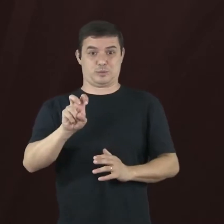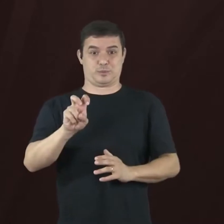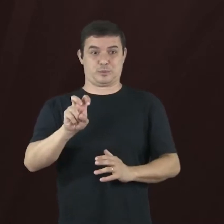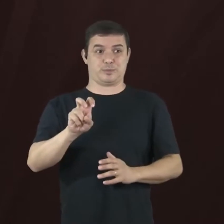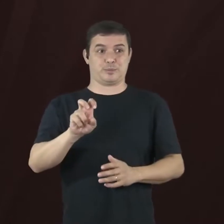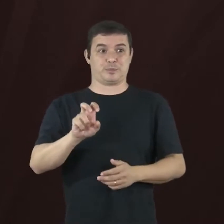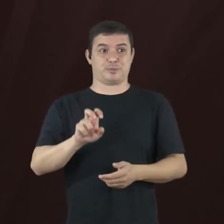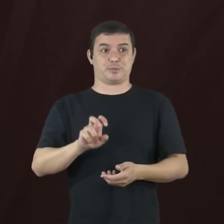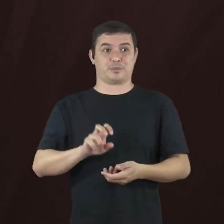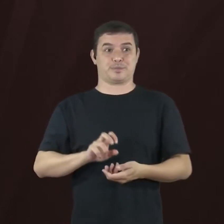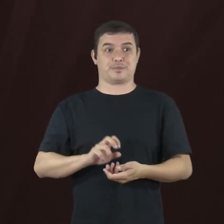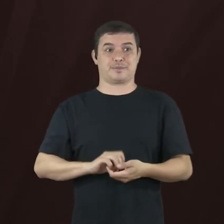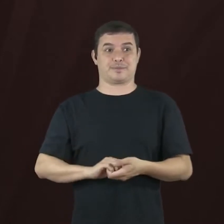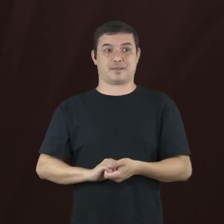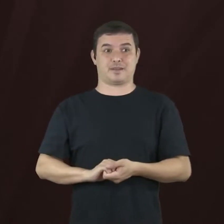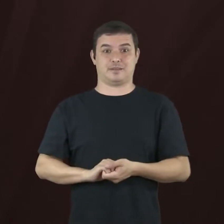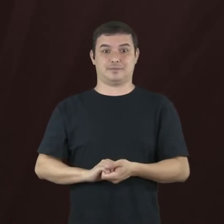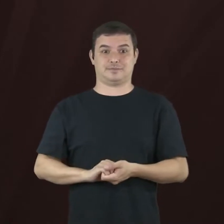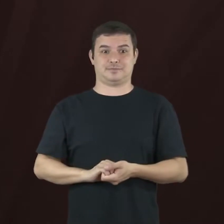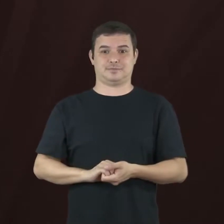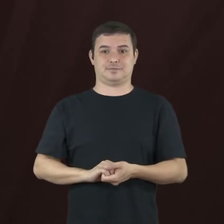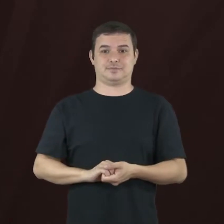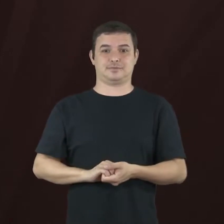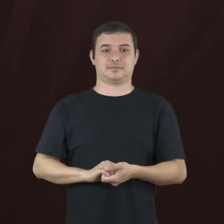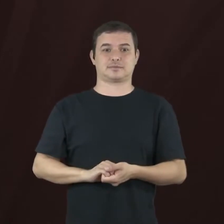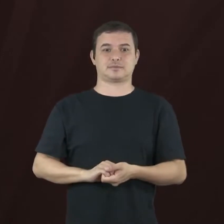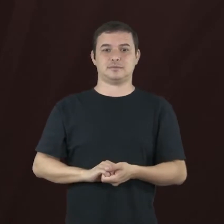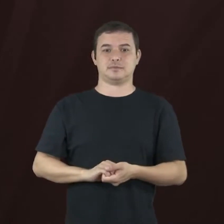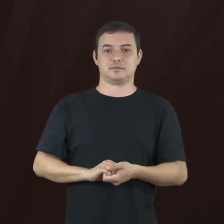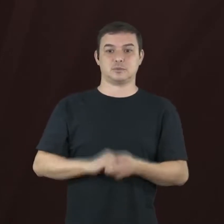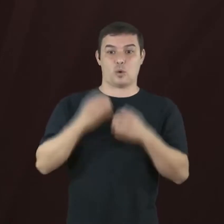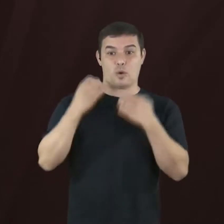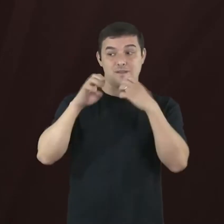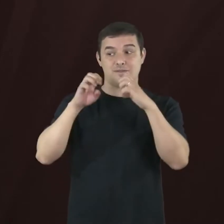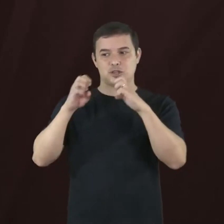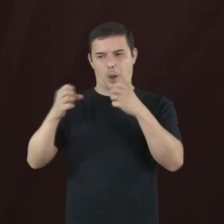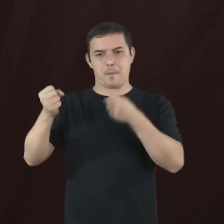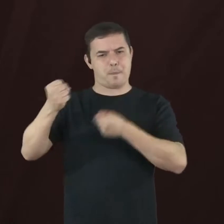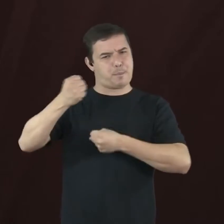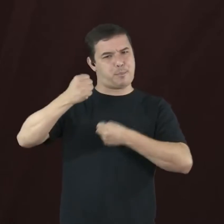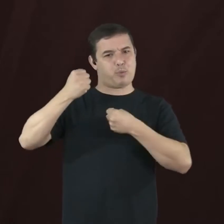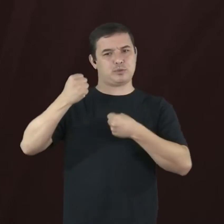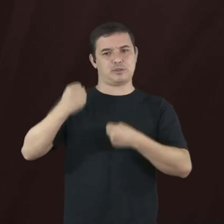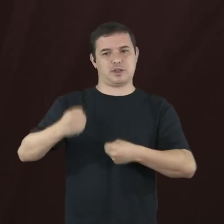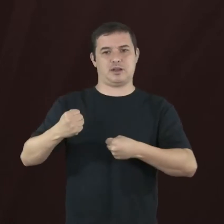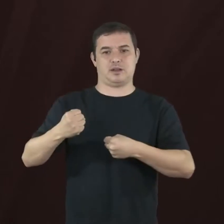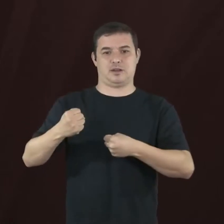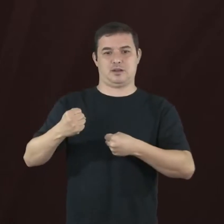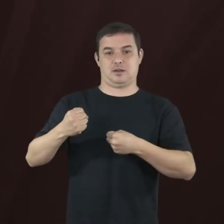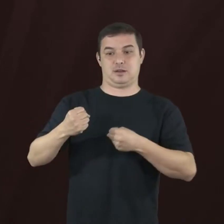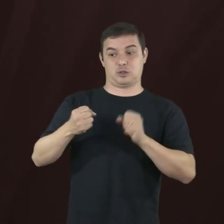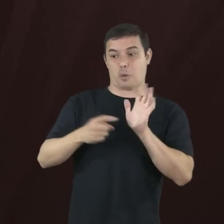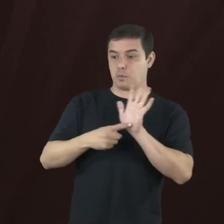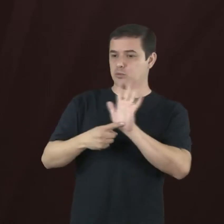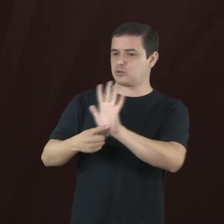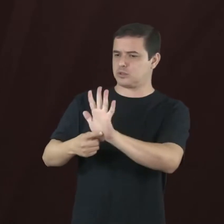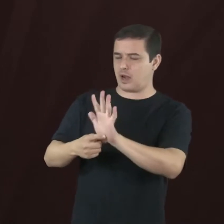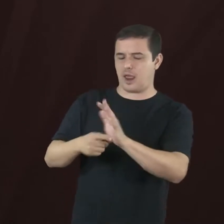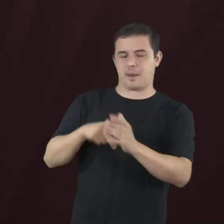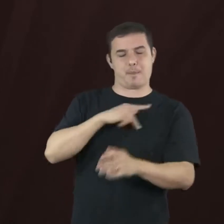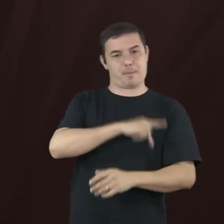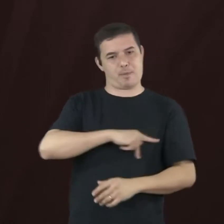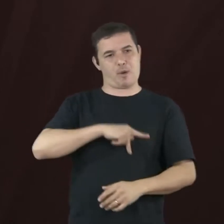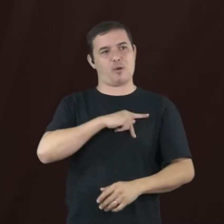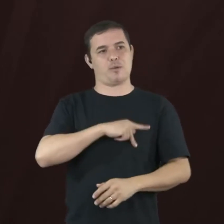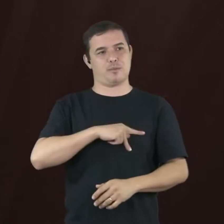poder, no Espírito Santo e em plena convicção, assim como sabeis ter